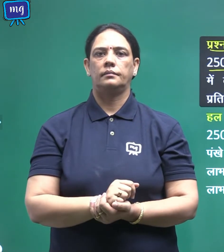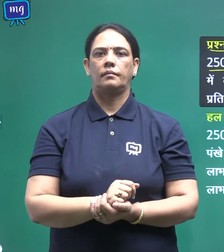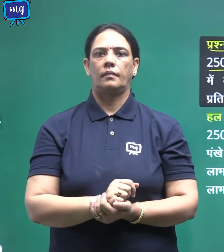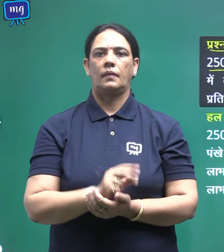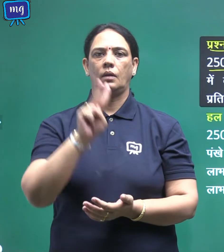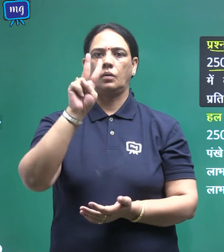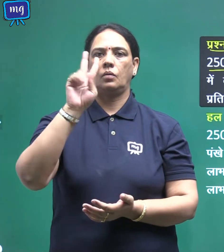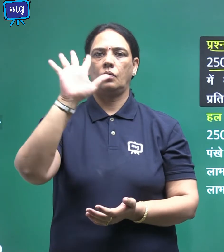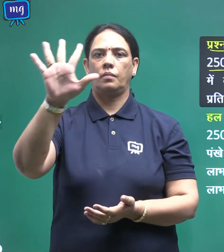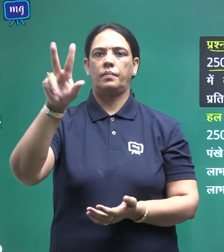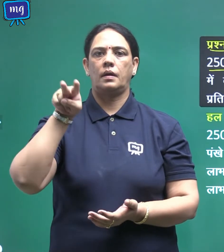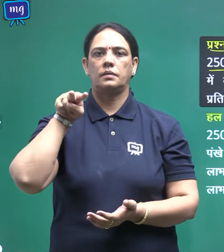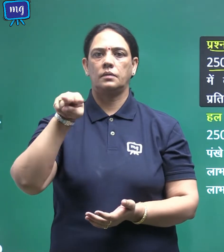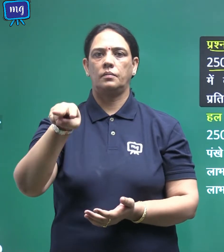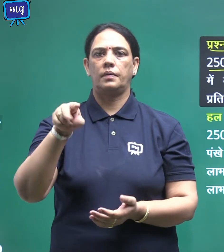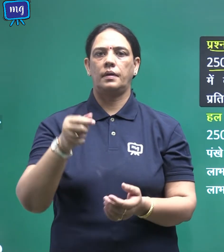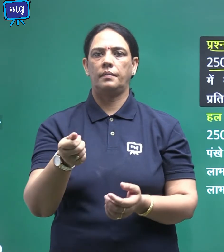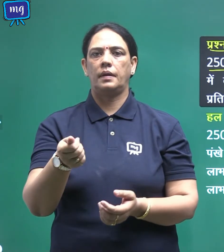2500 रुपये में